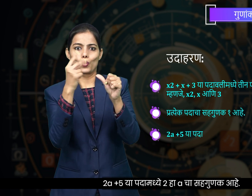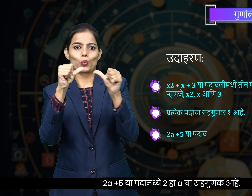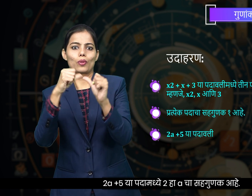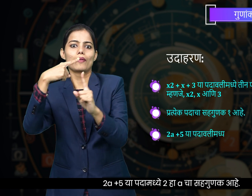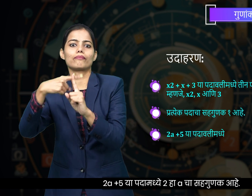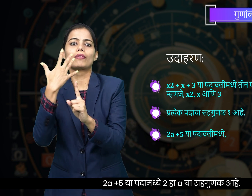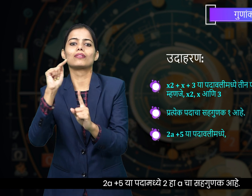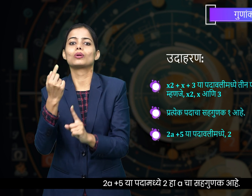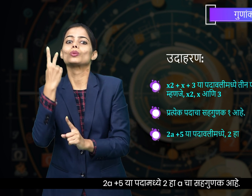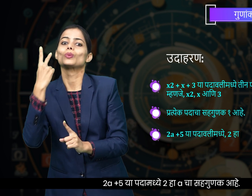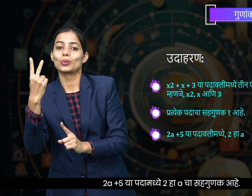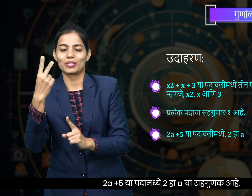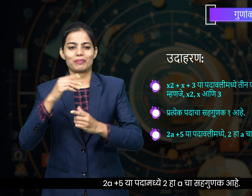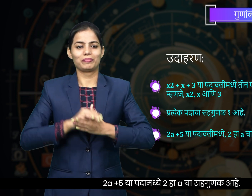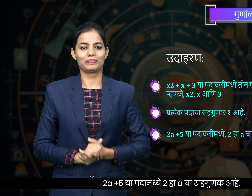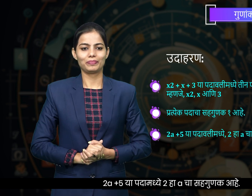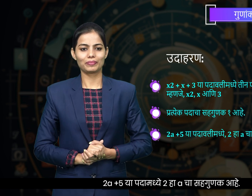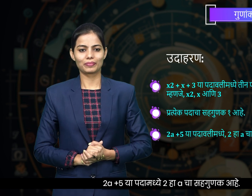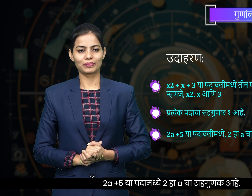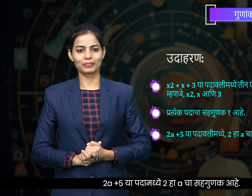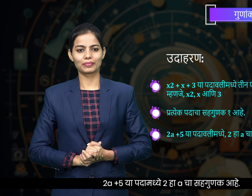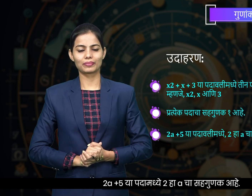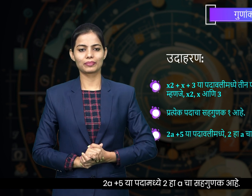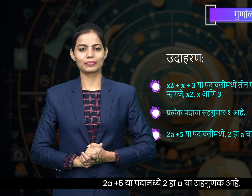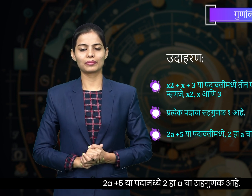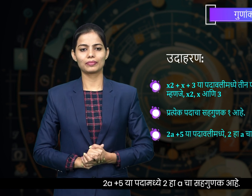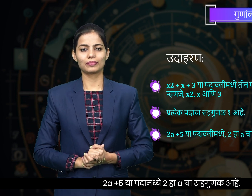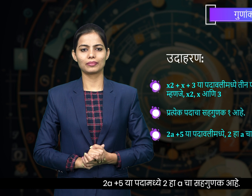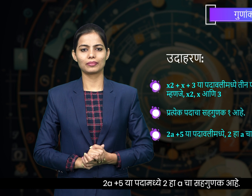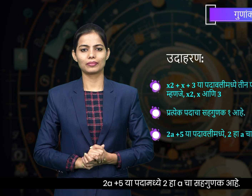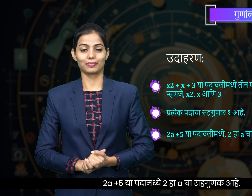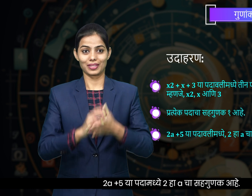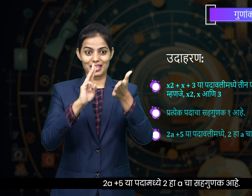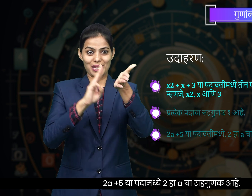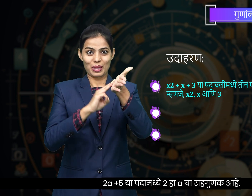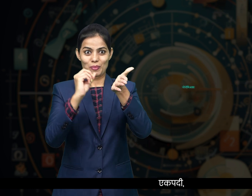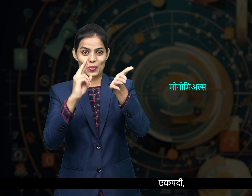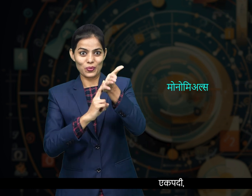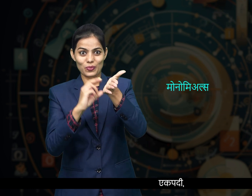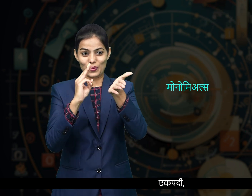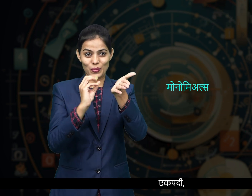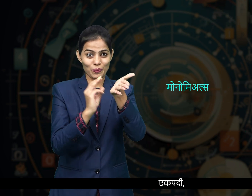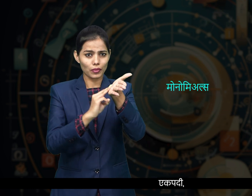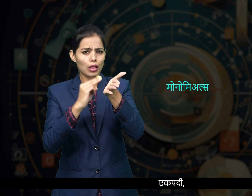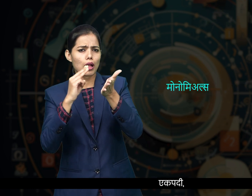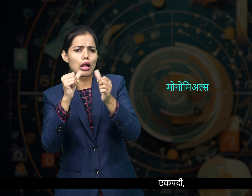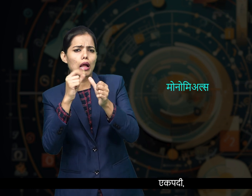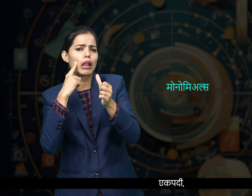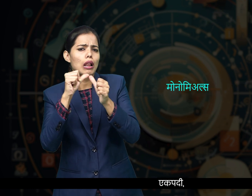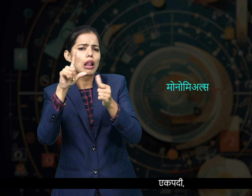2a अधिक 5 या पदामध्ये 2 हा a चा सहगुणक आहे. एकपदी,